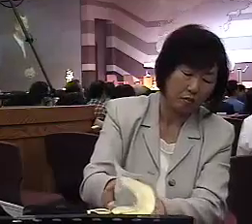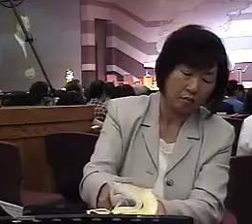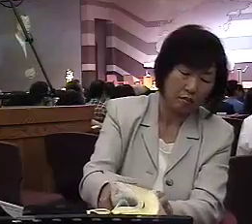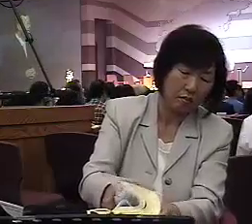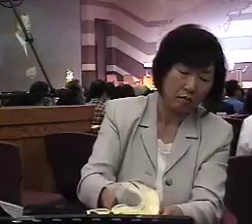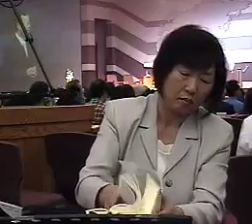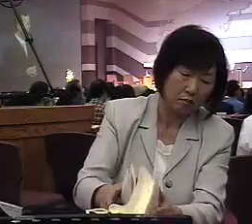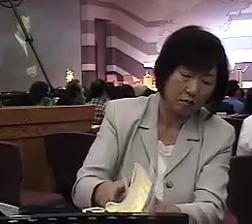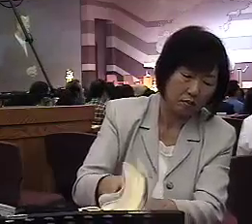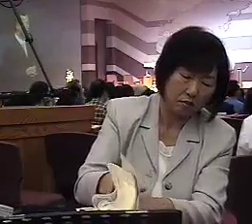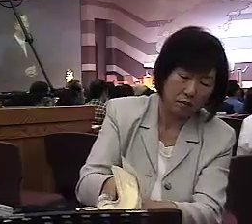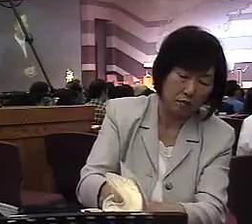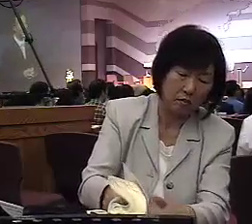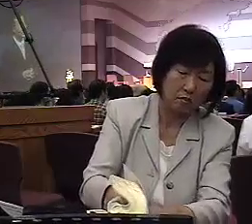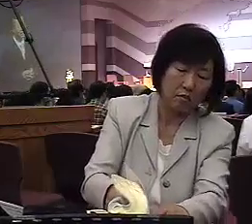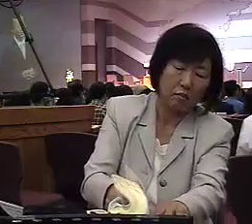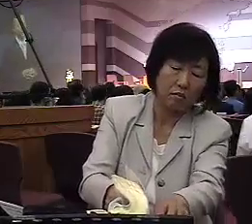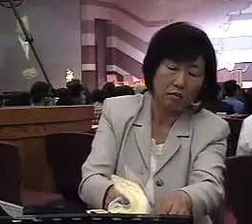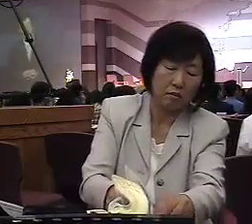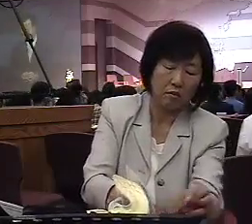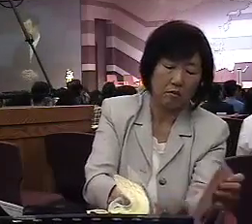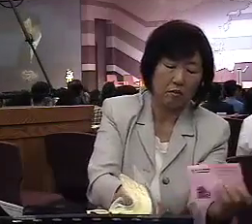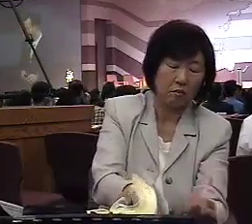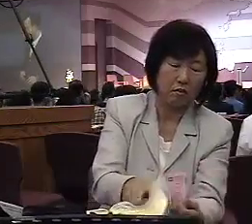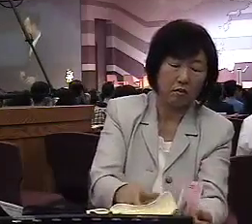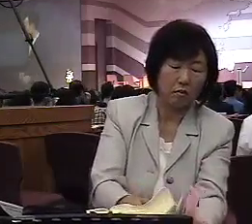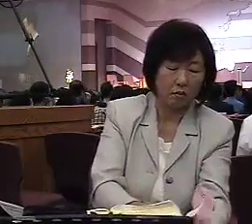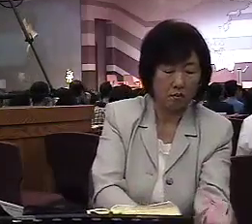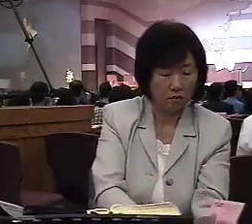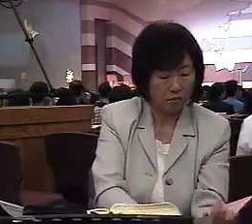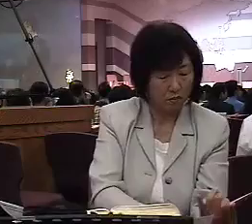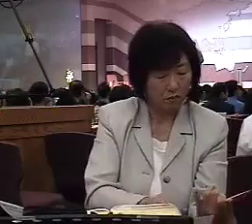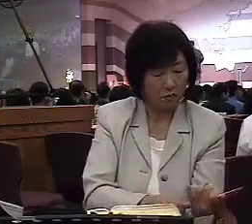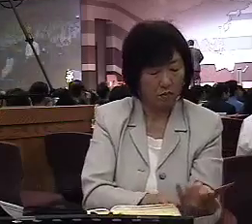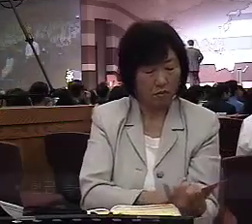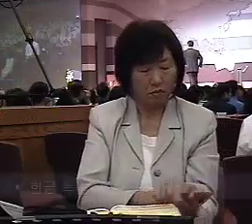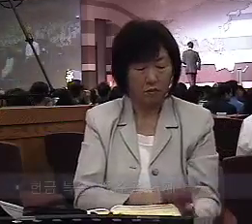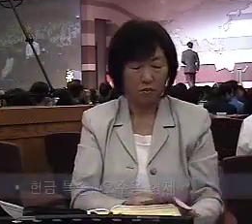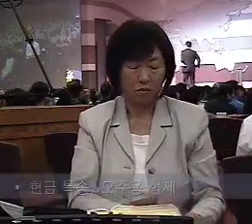하나님의 사랑 제목으로 저희에게 찬양 드리겠습니다.